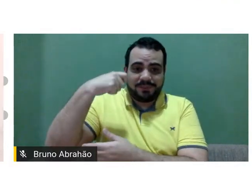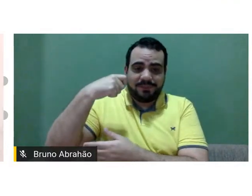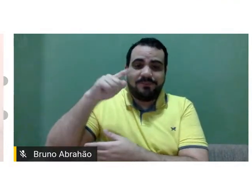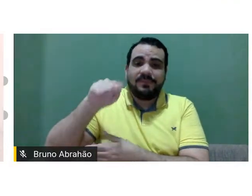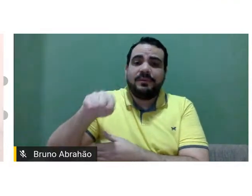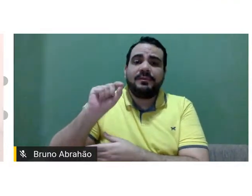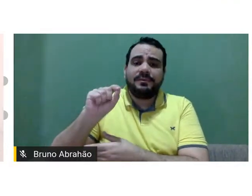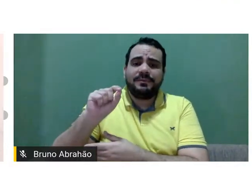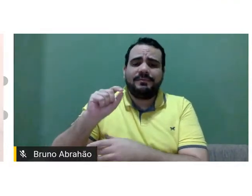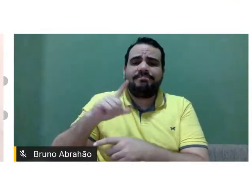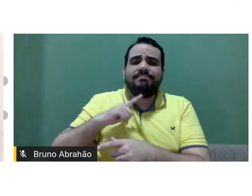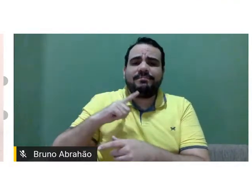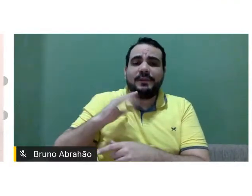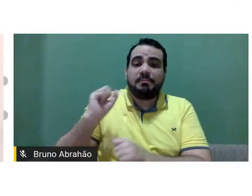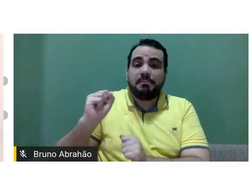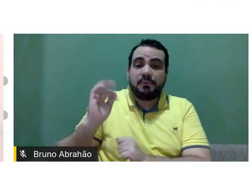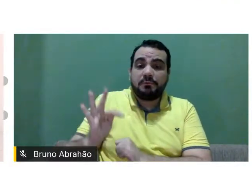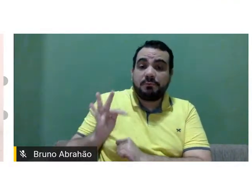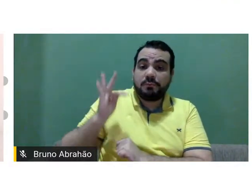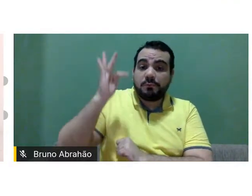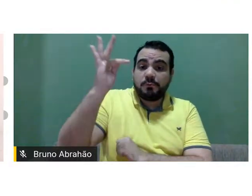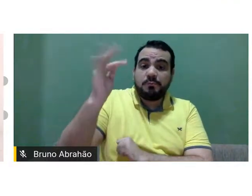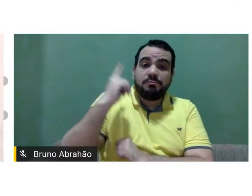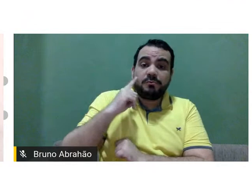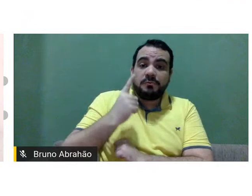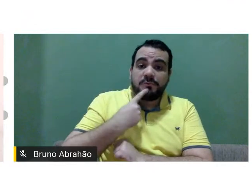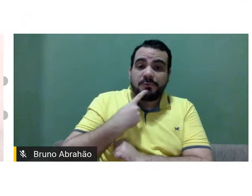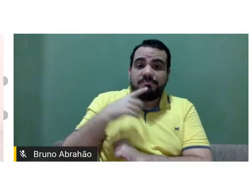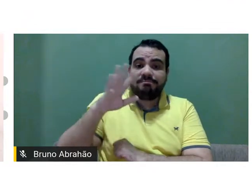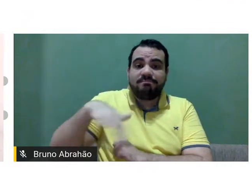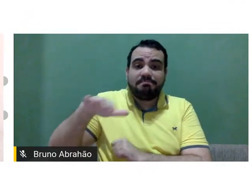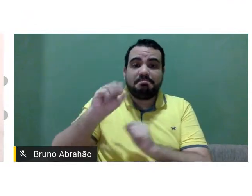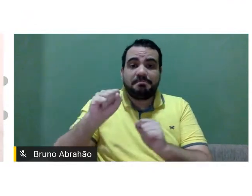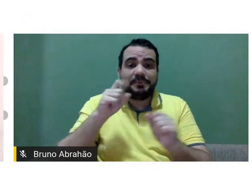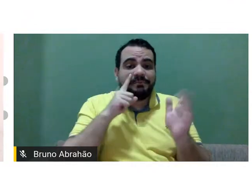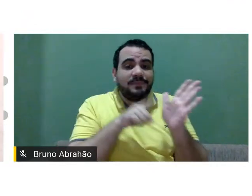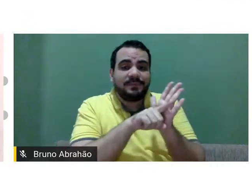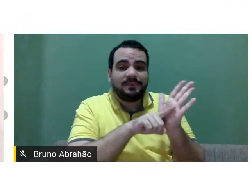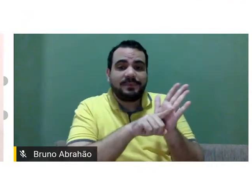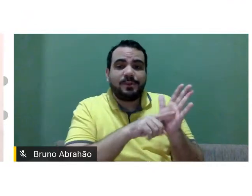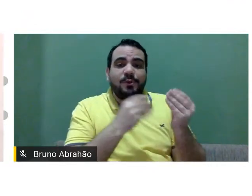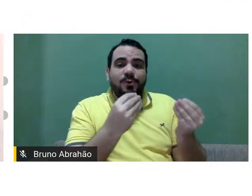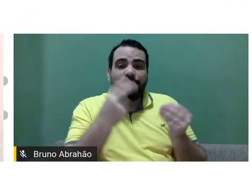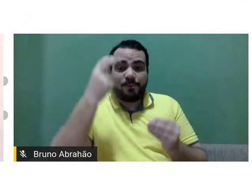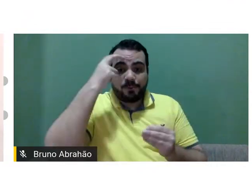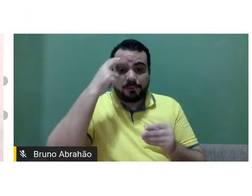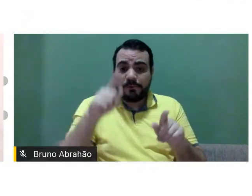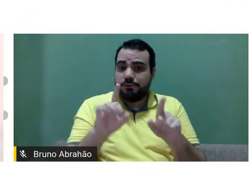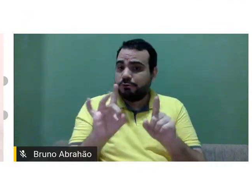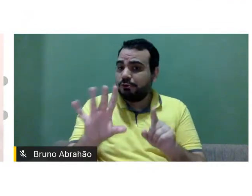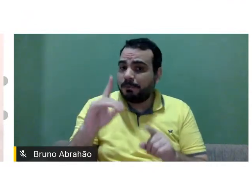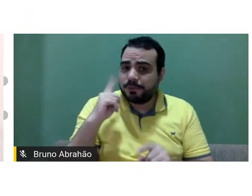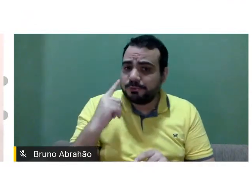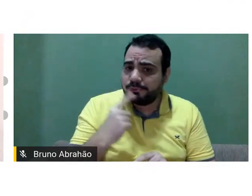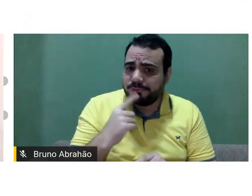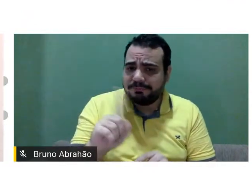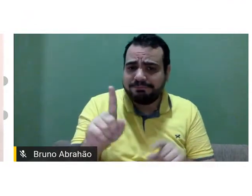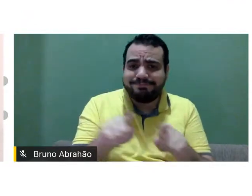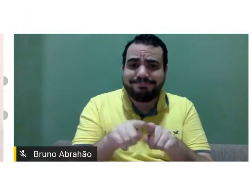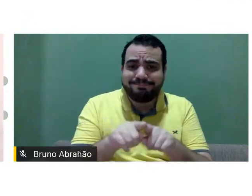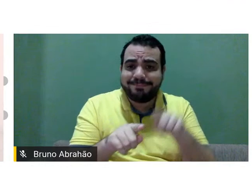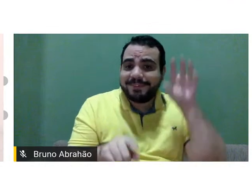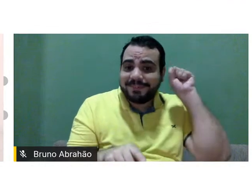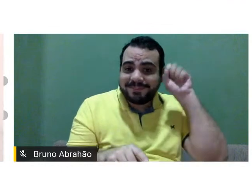65 intensas investir de registrar as performances artísticas para que futuramente as crianças surdas possam